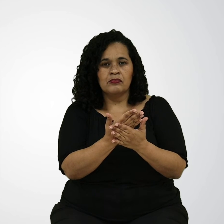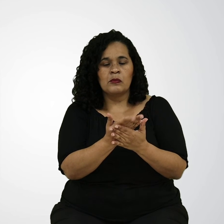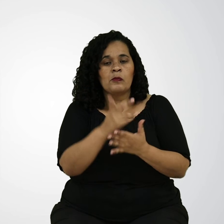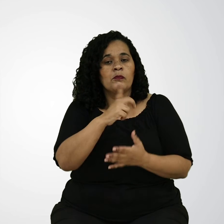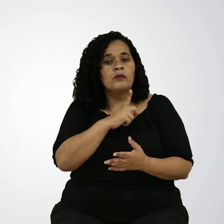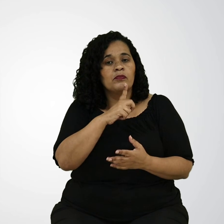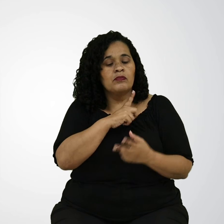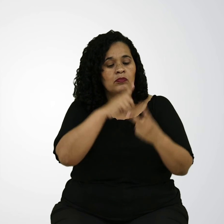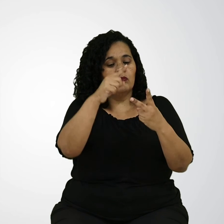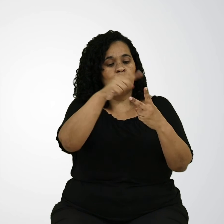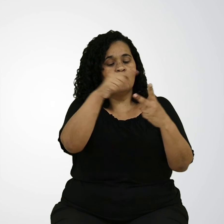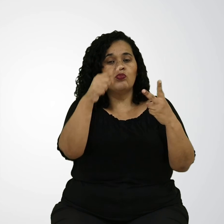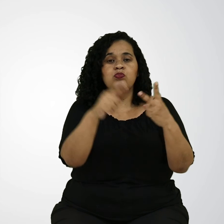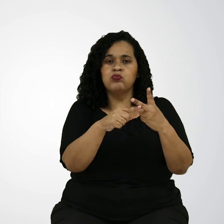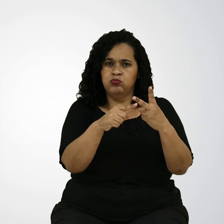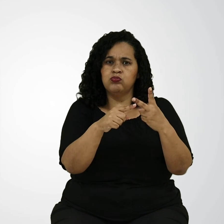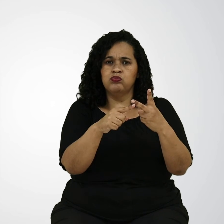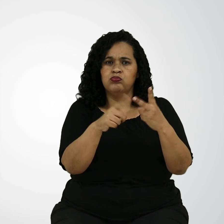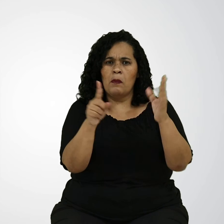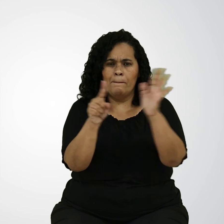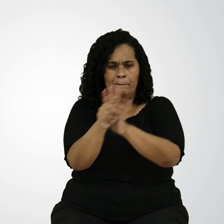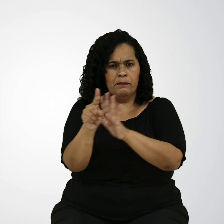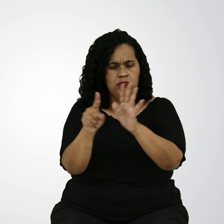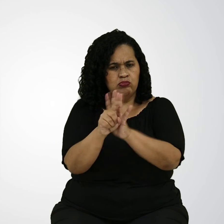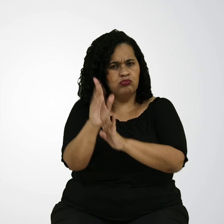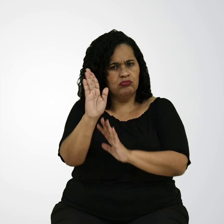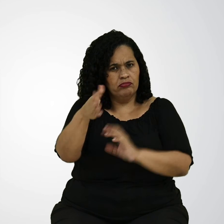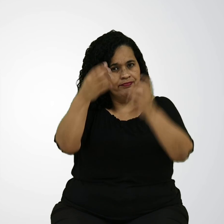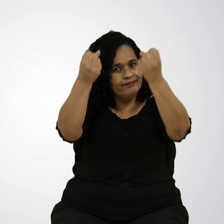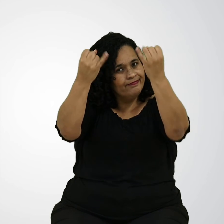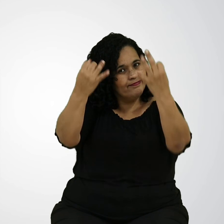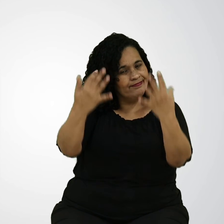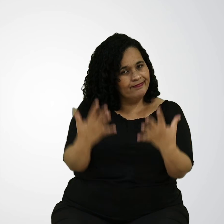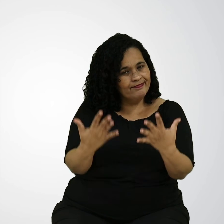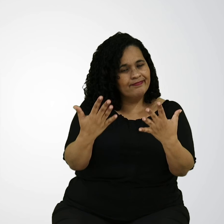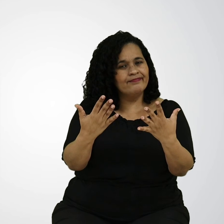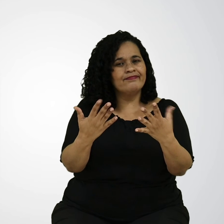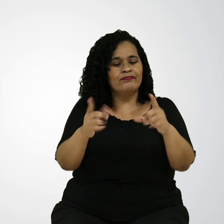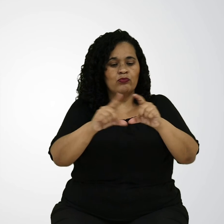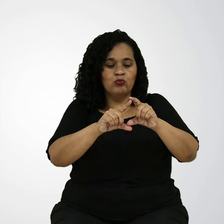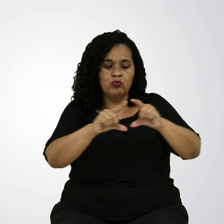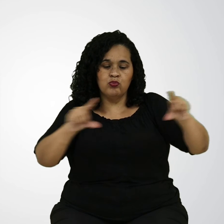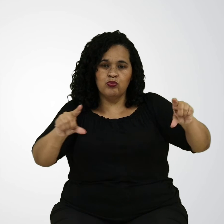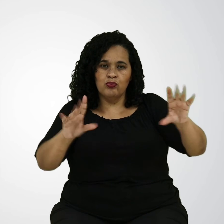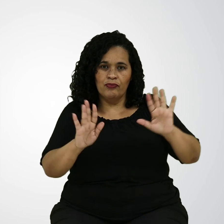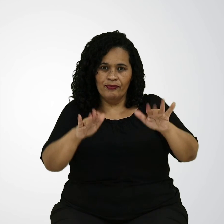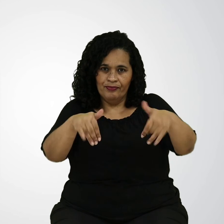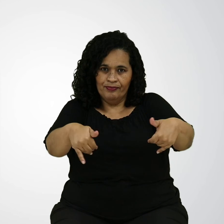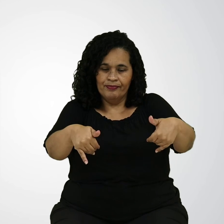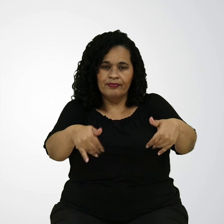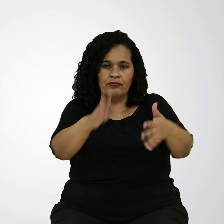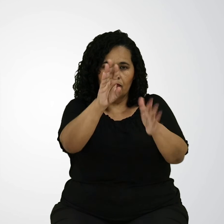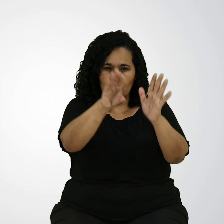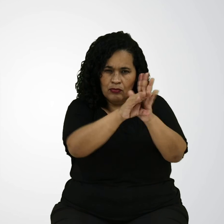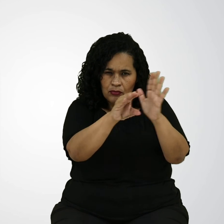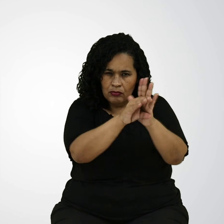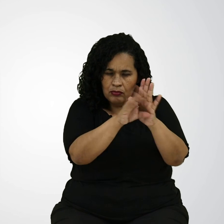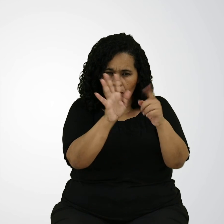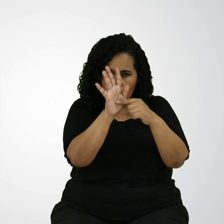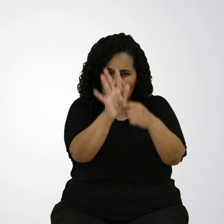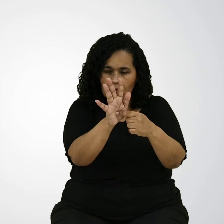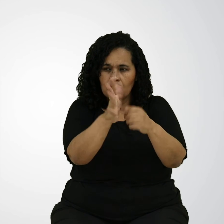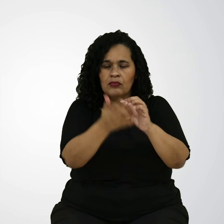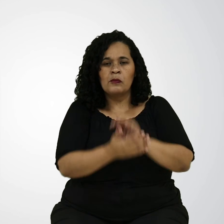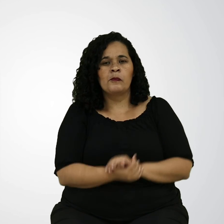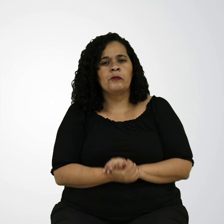ao menos essas duas questões foram colocadas, com base nesse trecho final de Colossenses. Não há